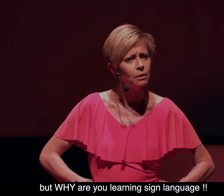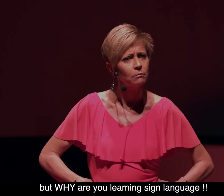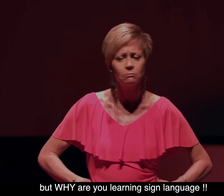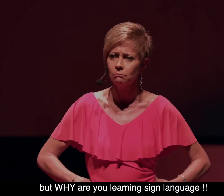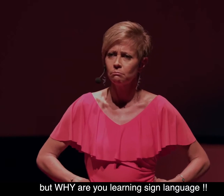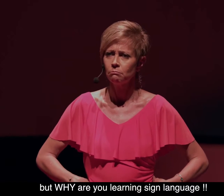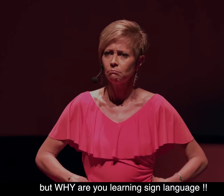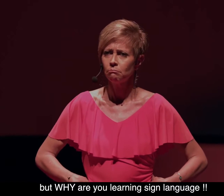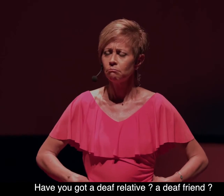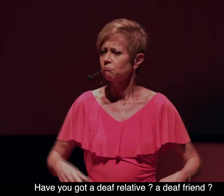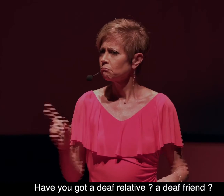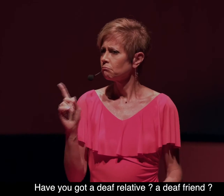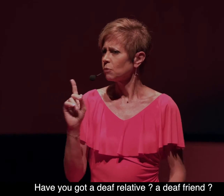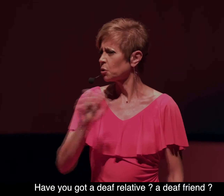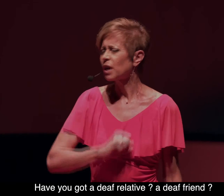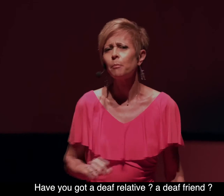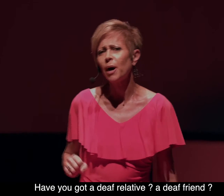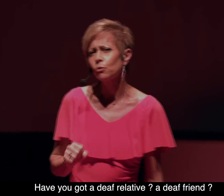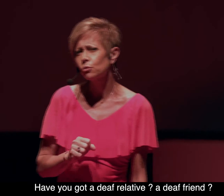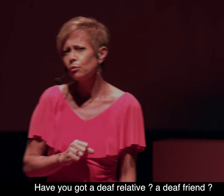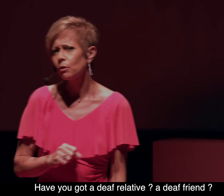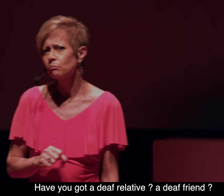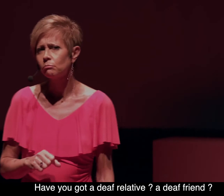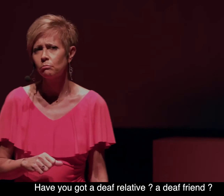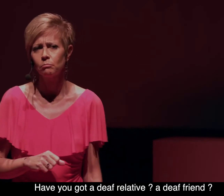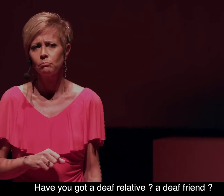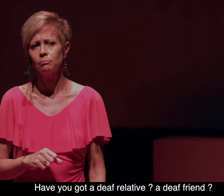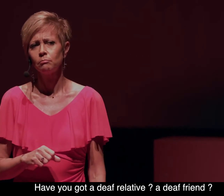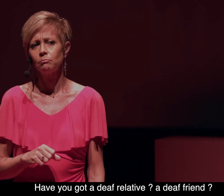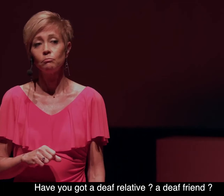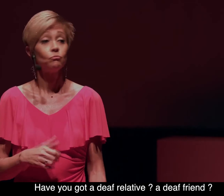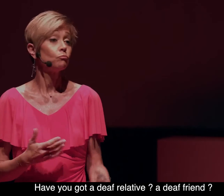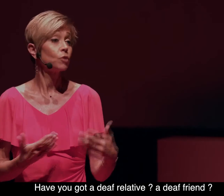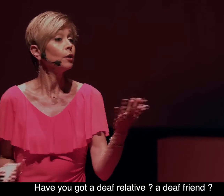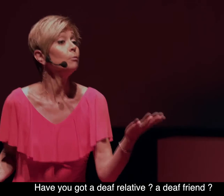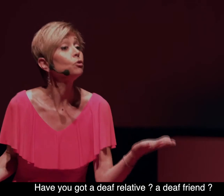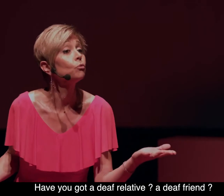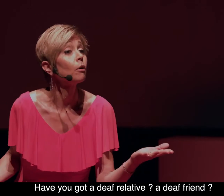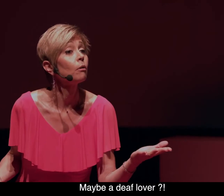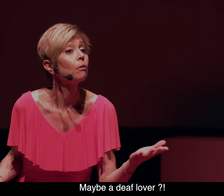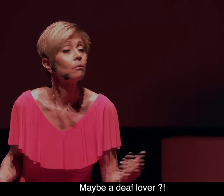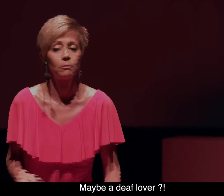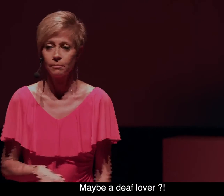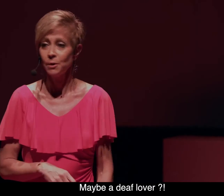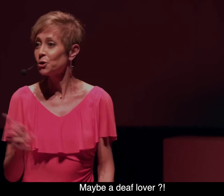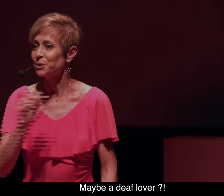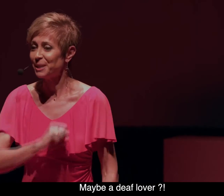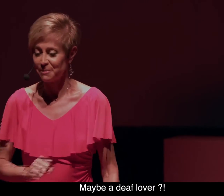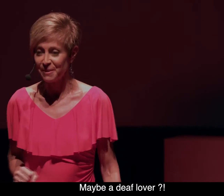signes? Est-ce que tu as un parent sourd? Tu as un ami sourd? Je sais,